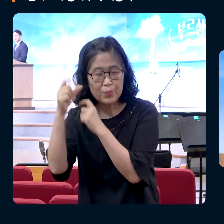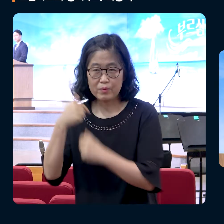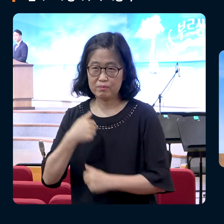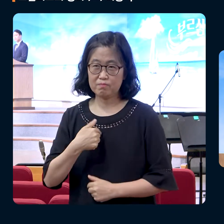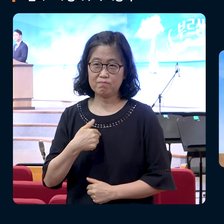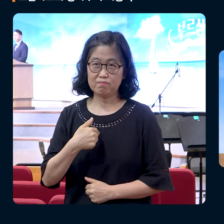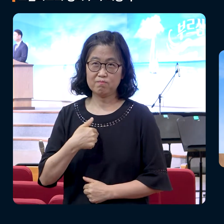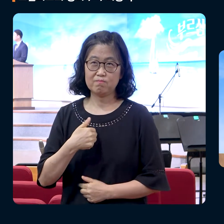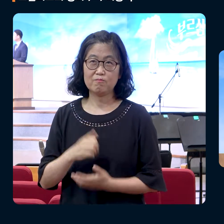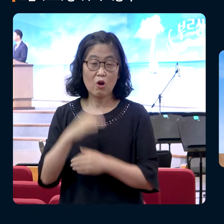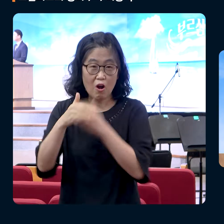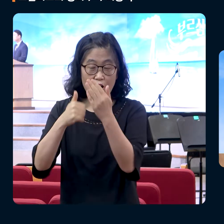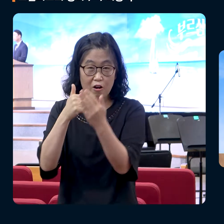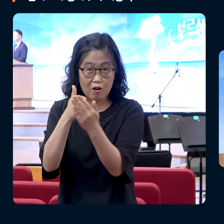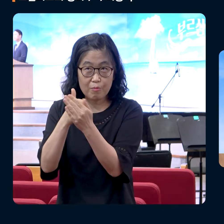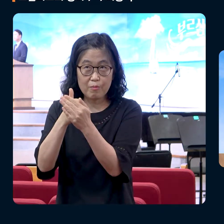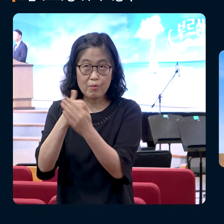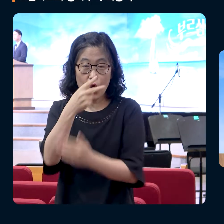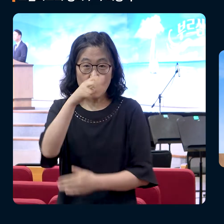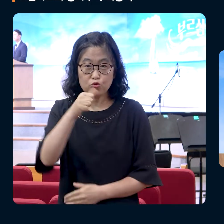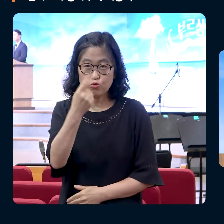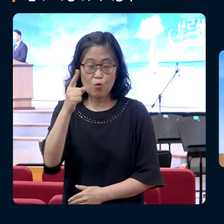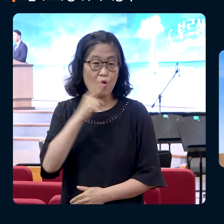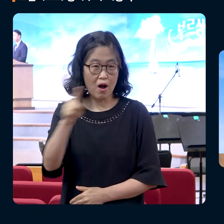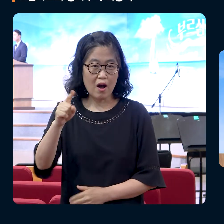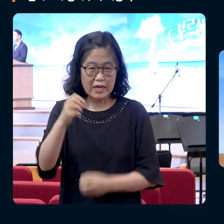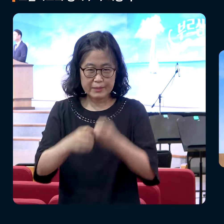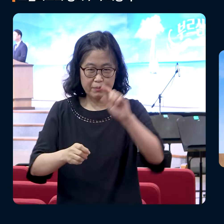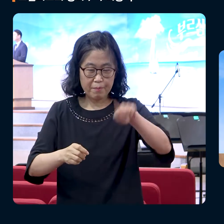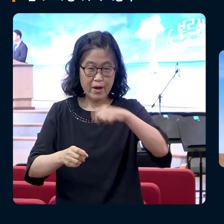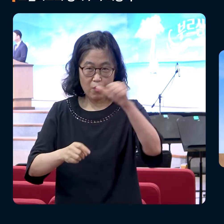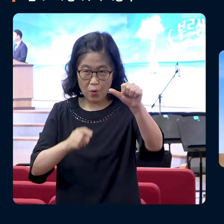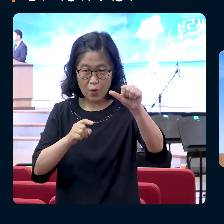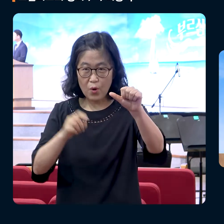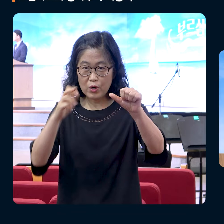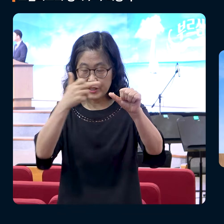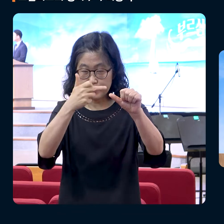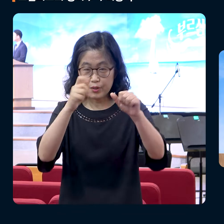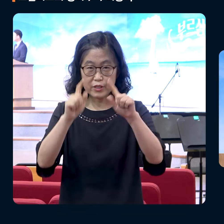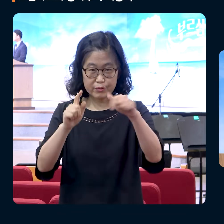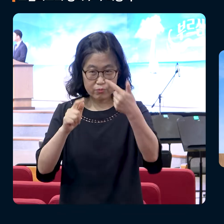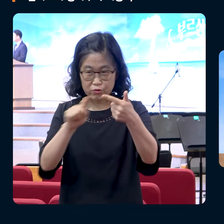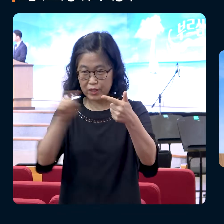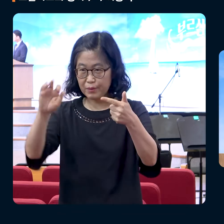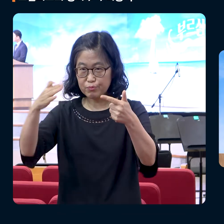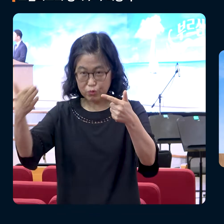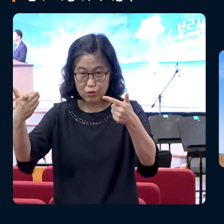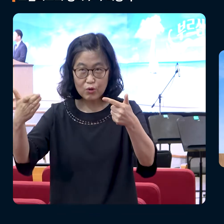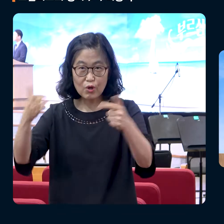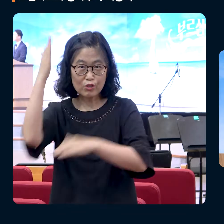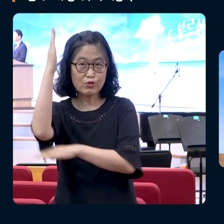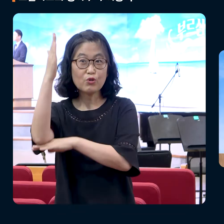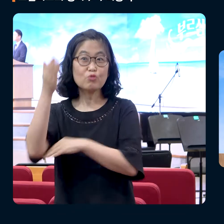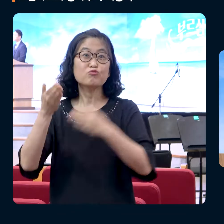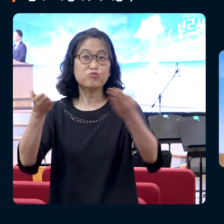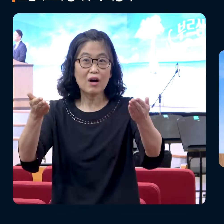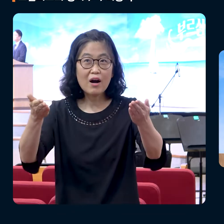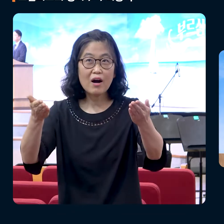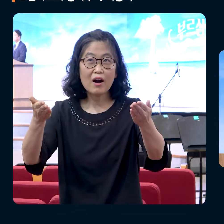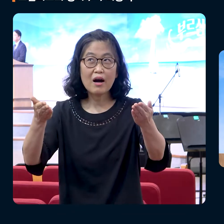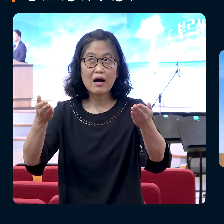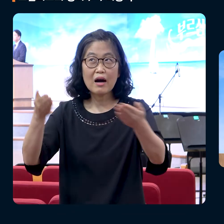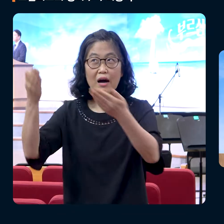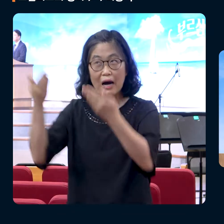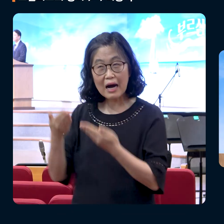있는데, 하나님께서 두홍아 시편 105편 16절부터 19절을 이렇게 설교해라 이렇게 말씀해 주셨으면